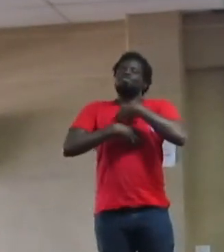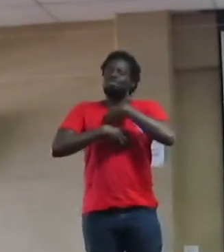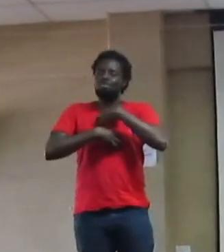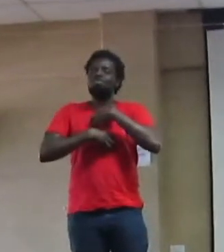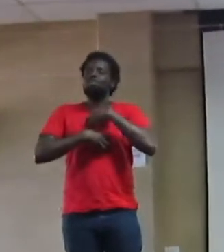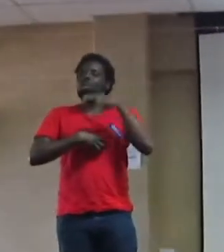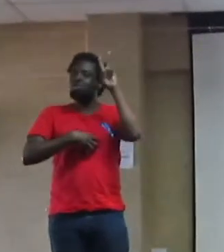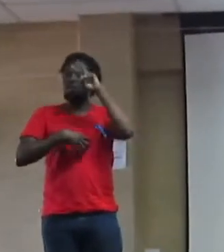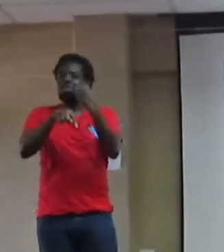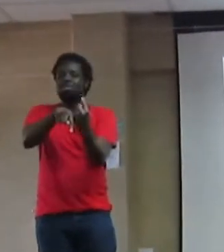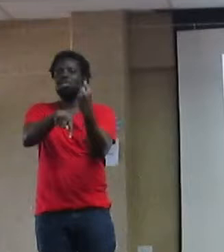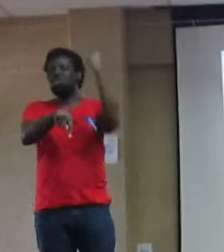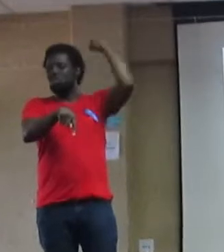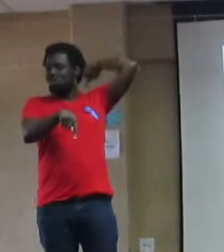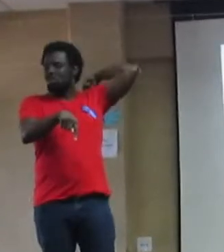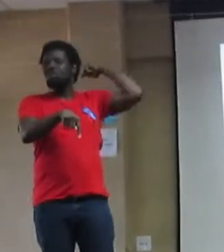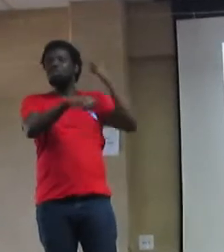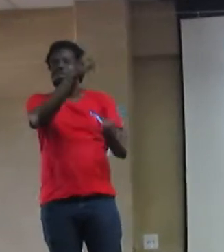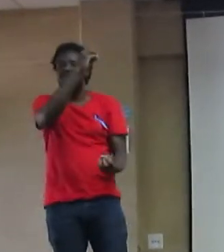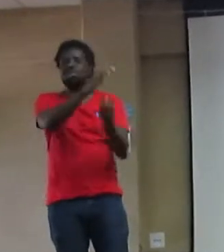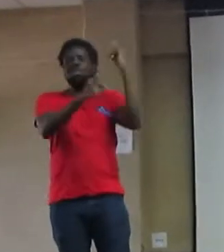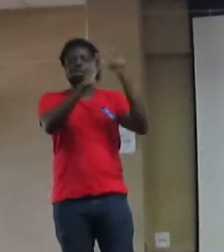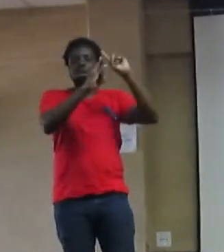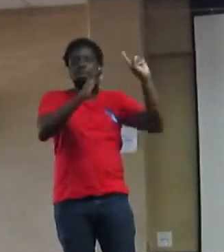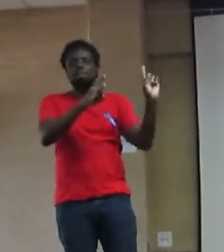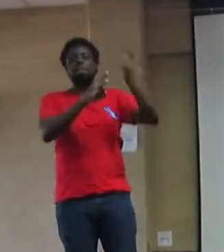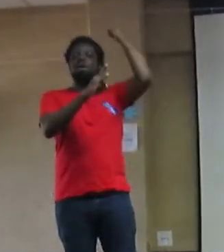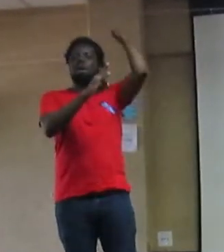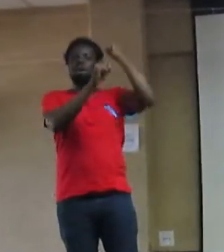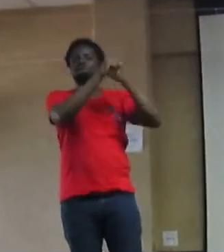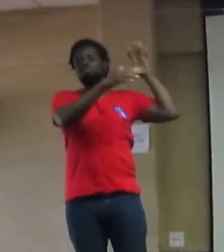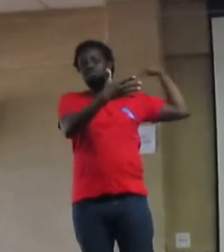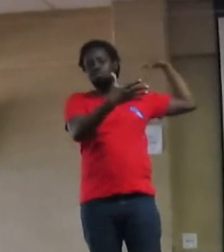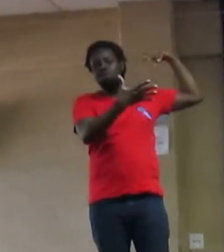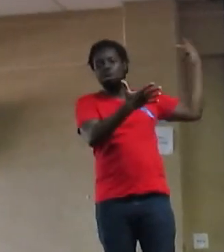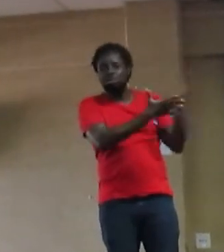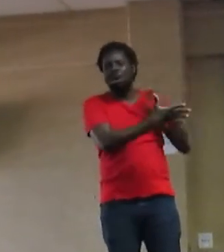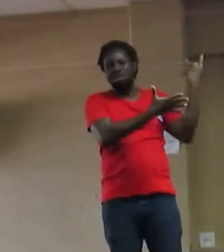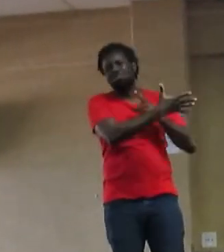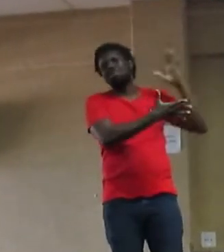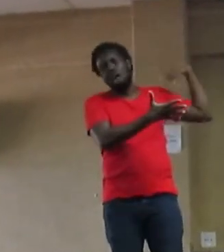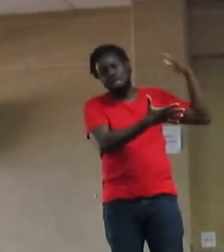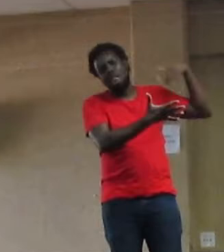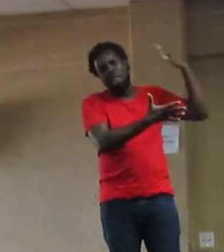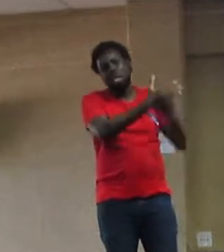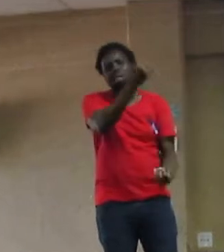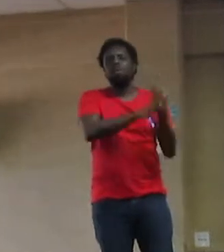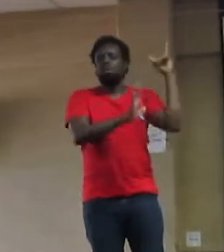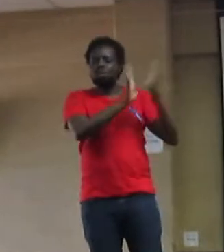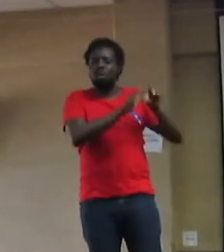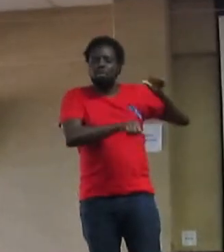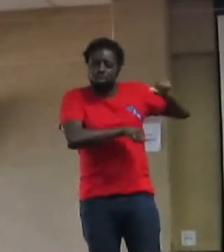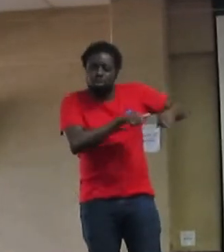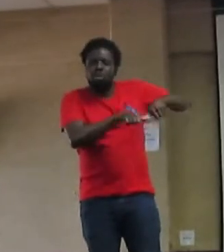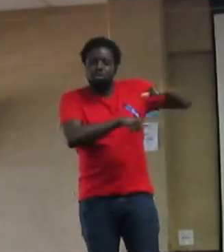ótimas produções. Eu me senti muito emocionado, pois relembrou uma luta passada, onde desde lá do INES, que foi o Instituto Nacional